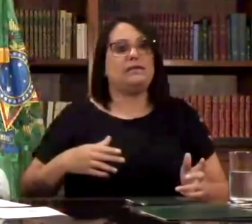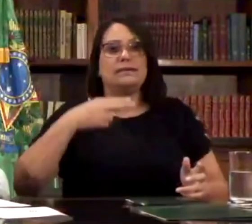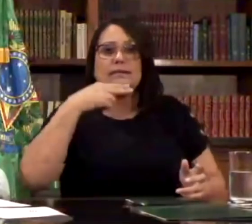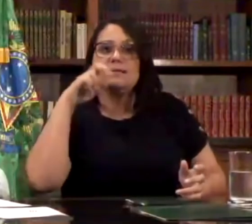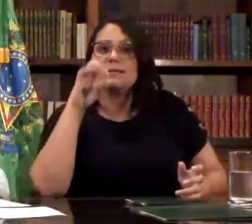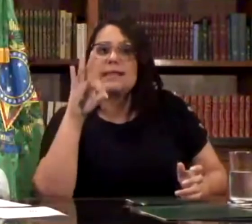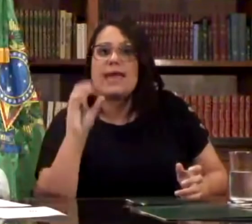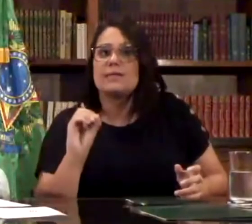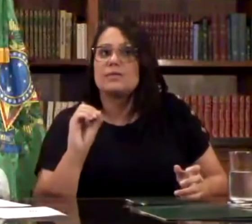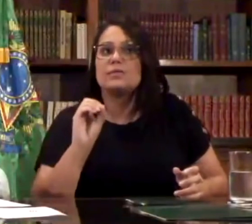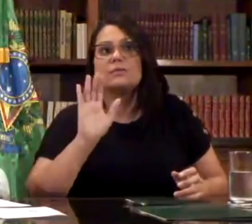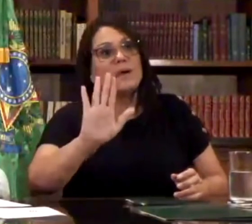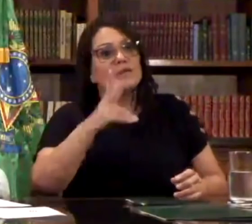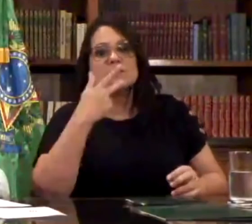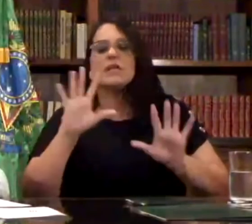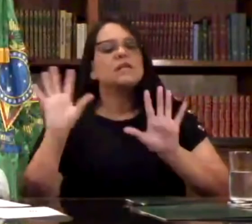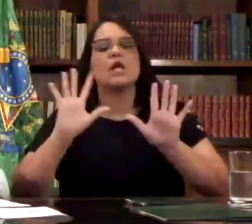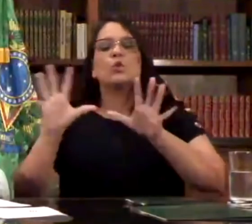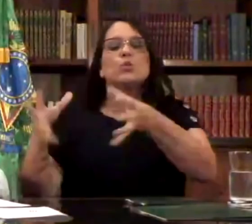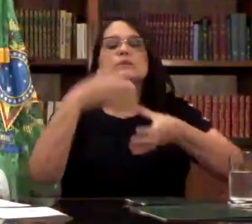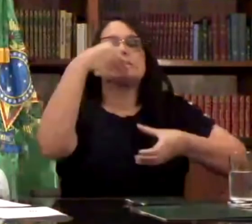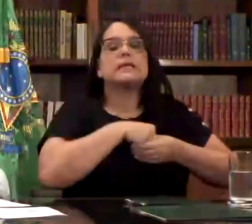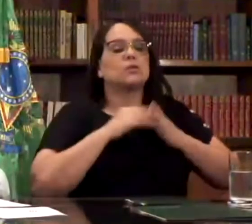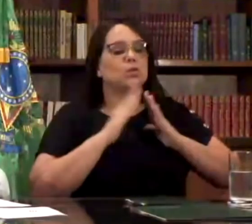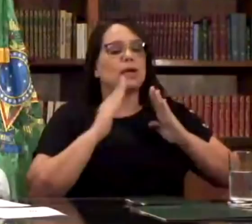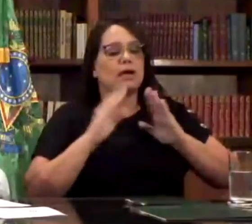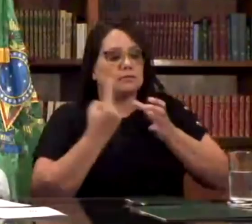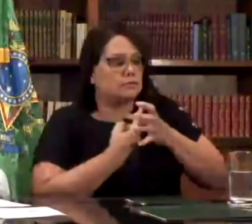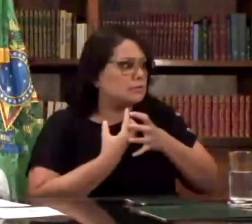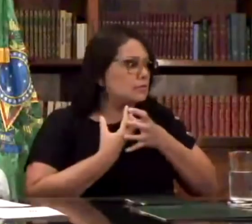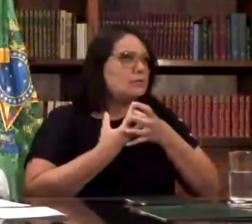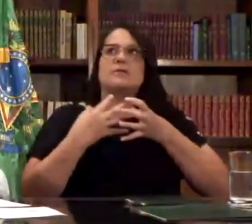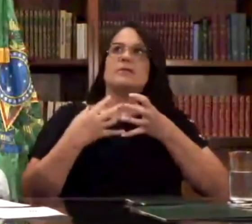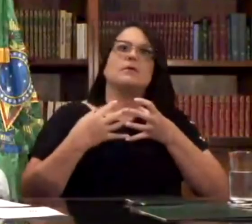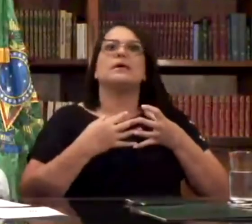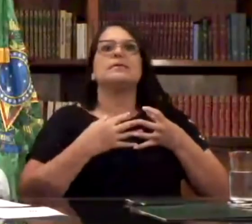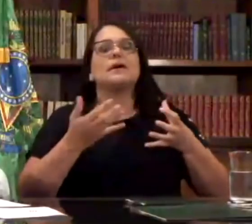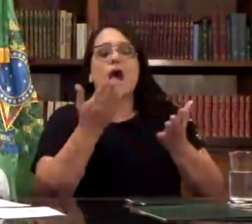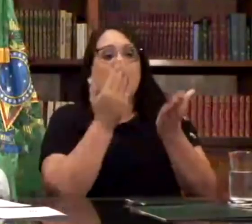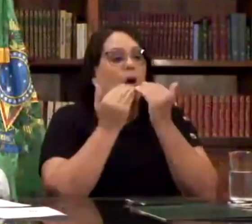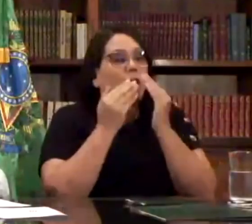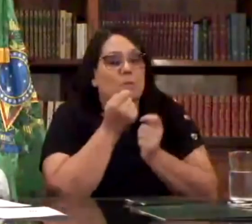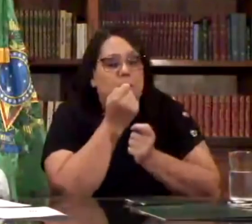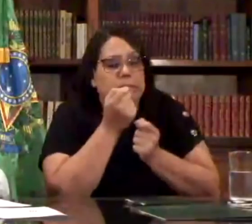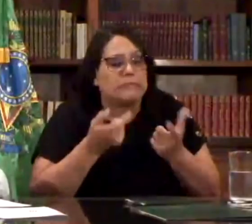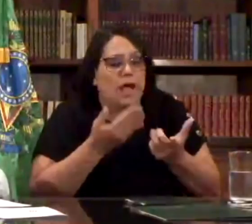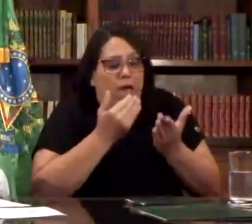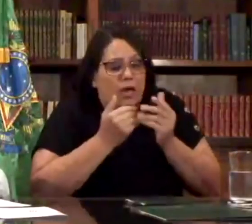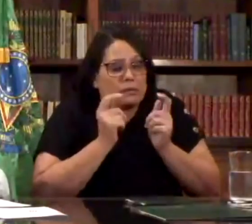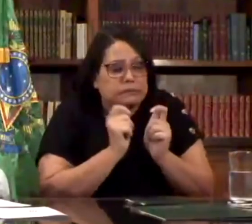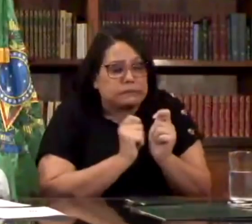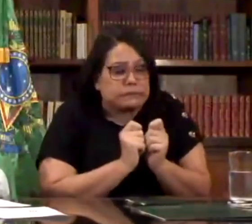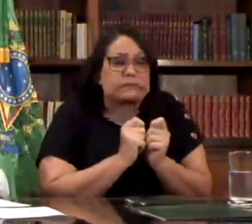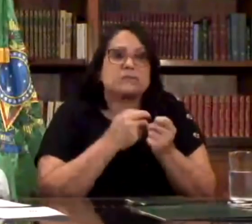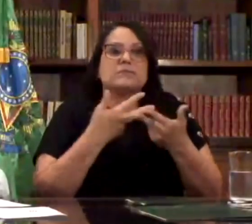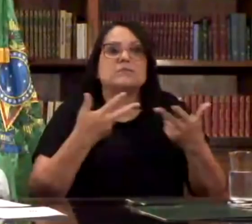você isola e leva ao desemprego, junto com o desemprego vem a subnutrição, o organismo fica mais debilitado. Essa pessoa vai ficar